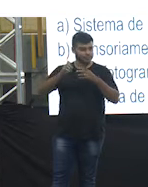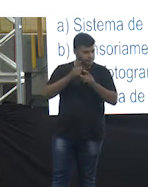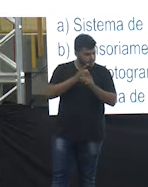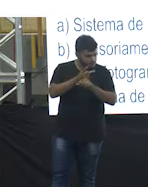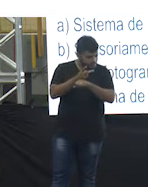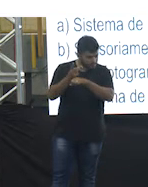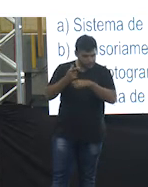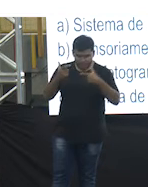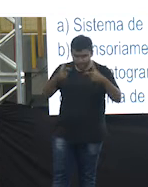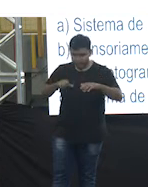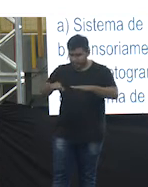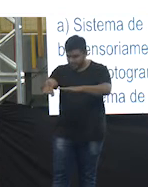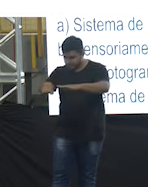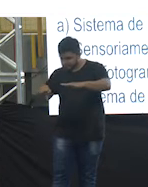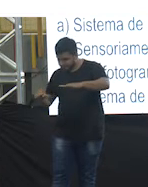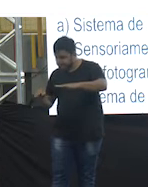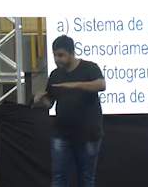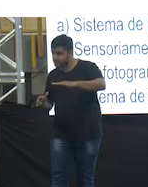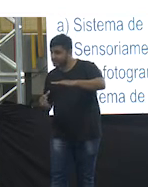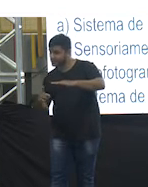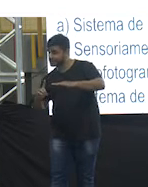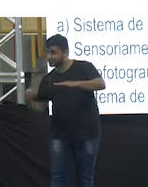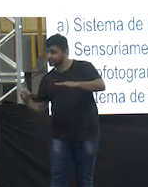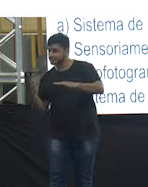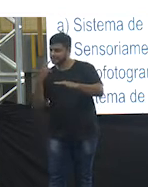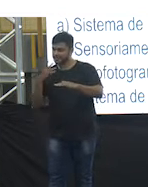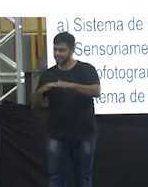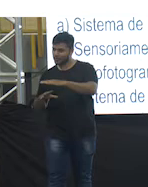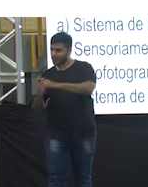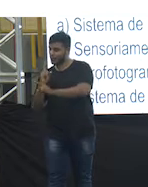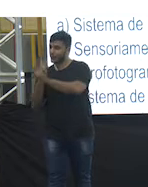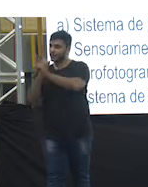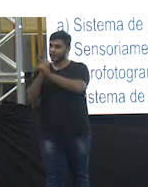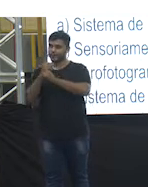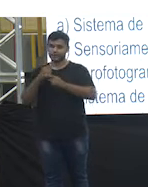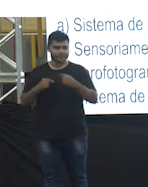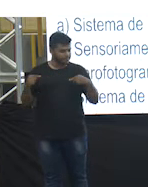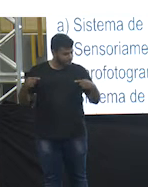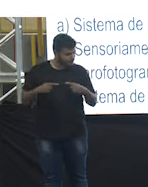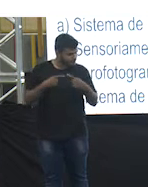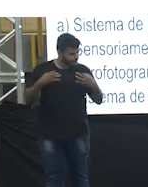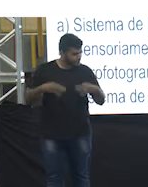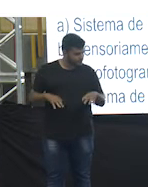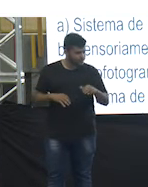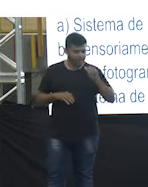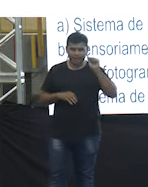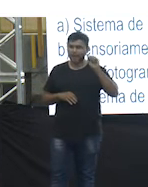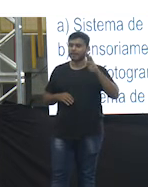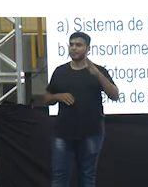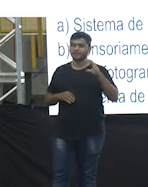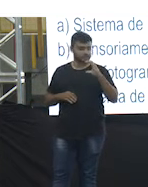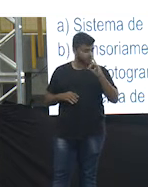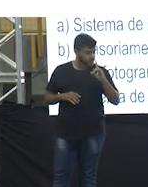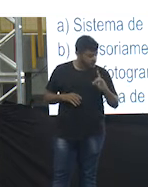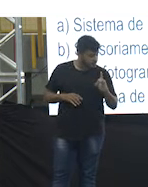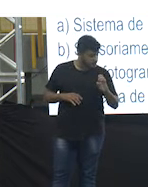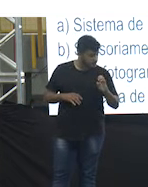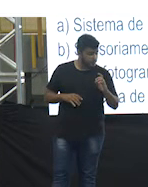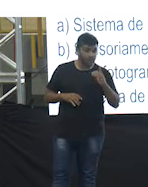sala, gaveta da direita. Assinale a alternativa que mostra a